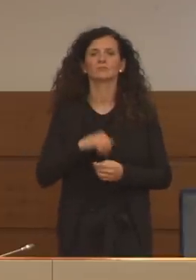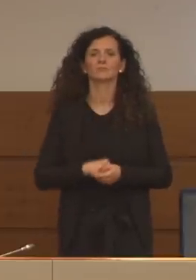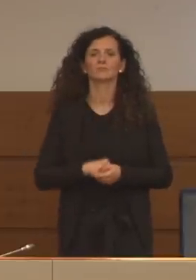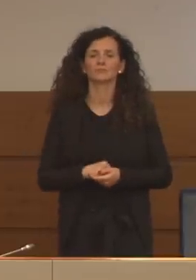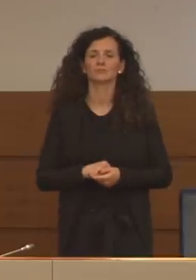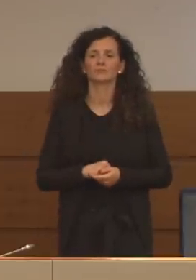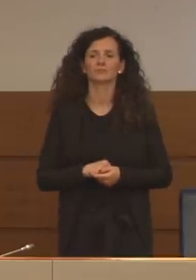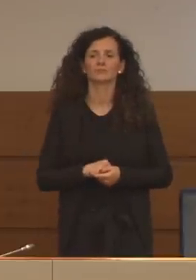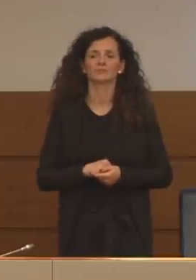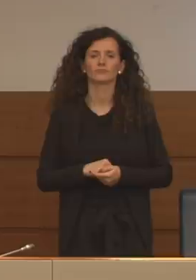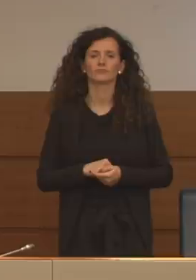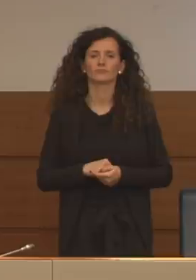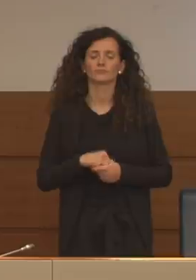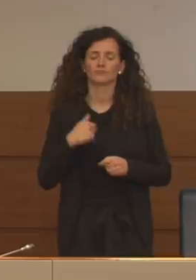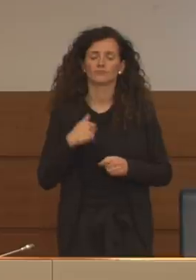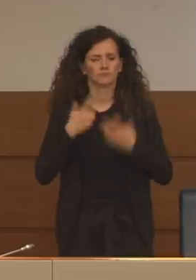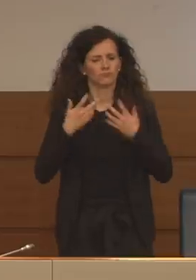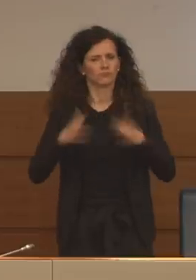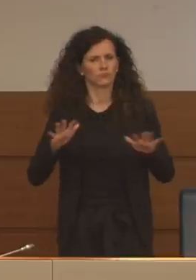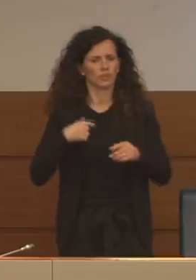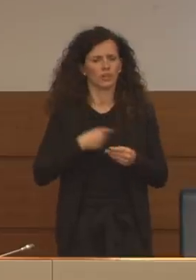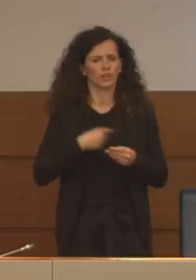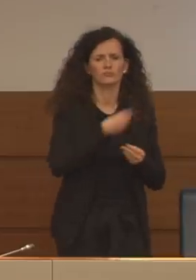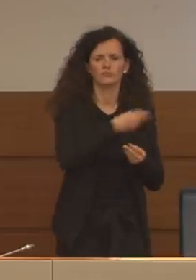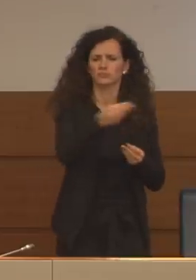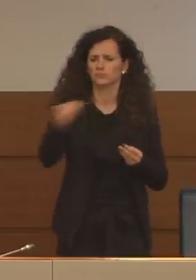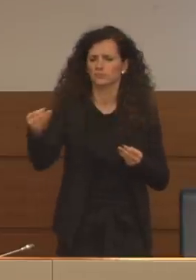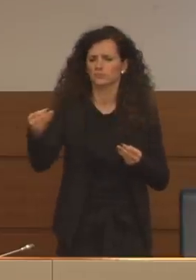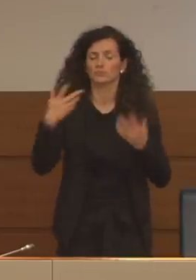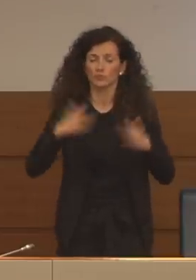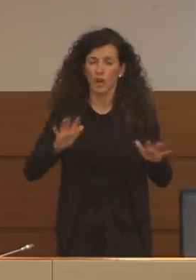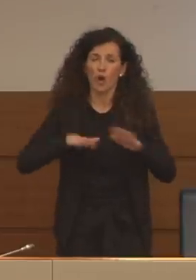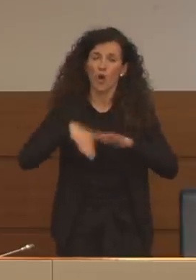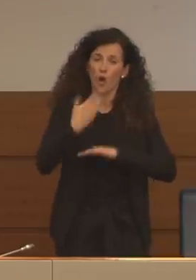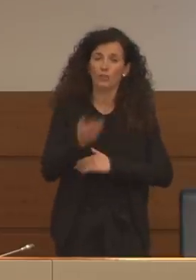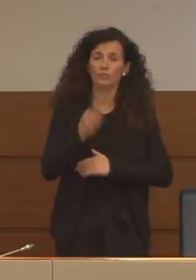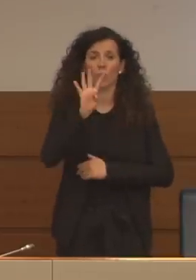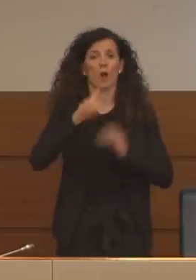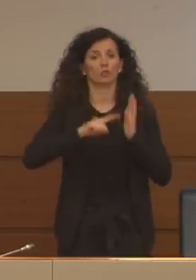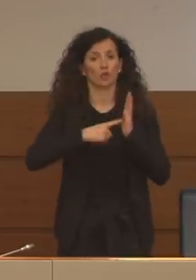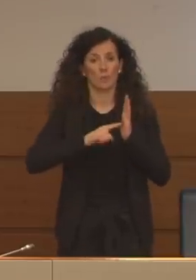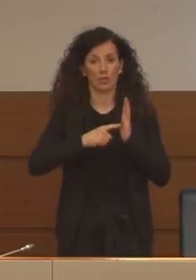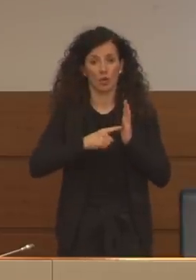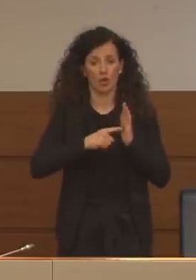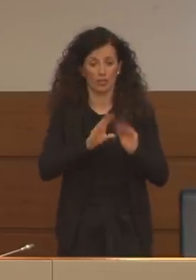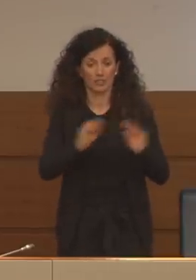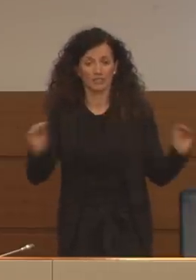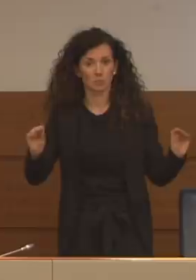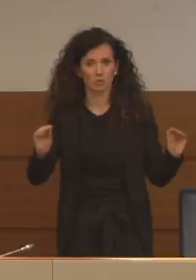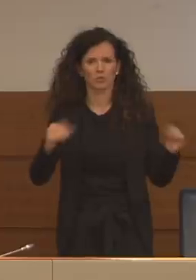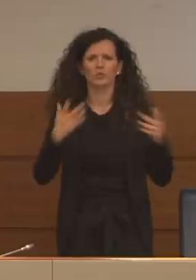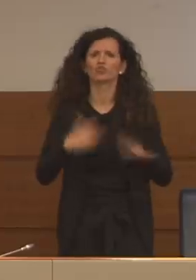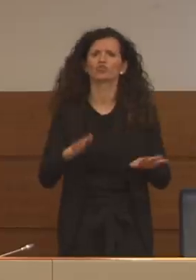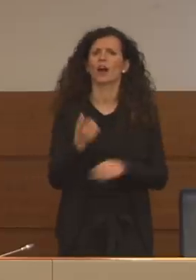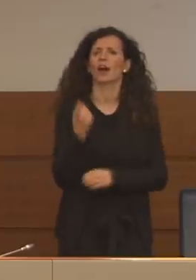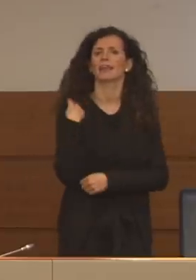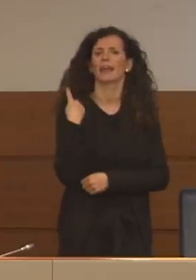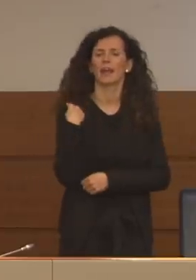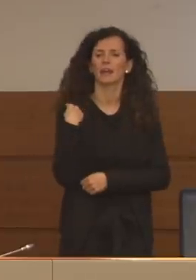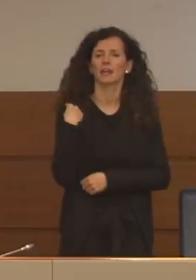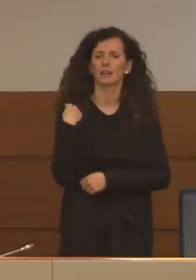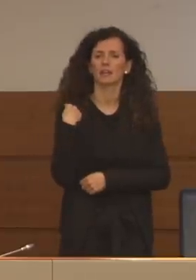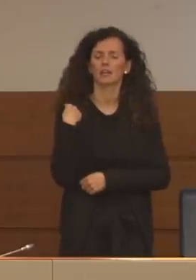abbiamo già distribuito oltre 4 milioni di dispositivi come sapete già da ieri ma oggi